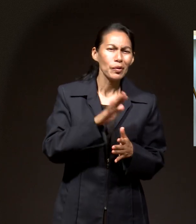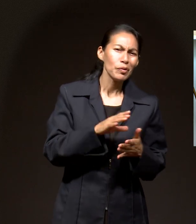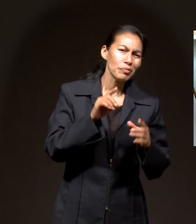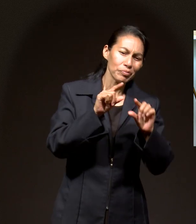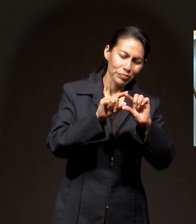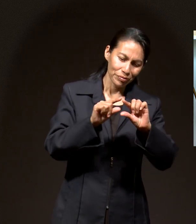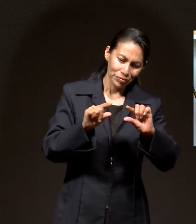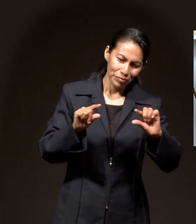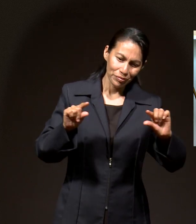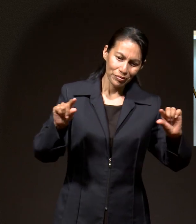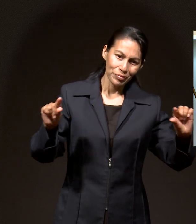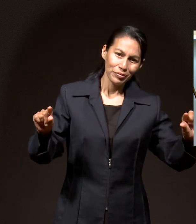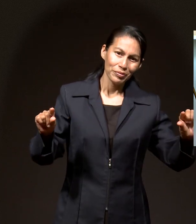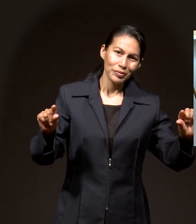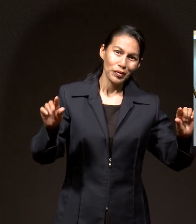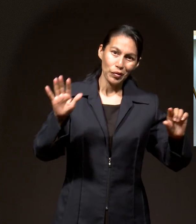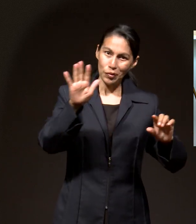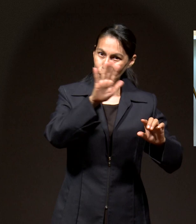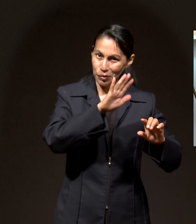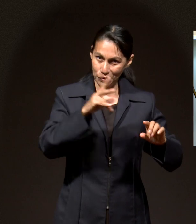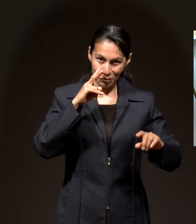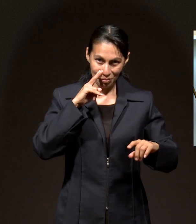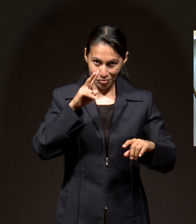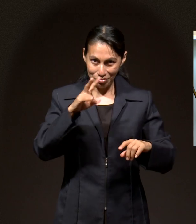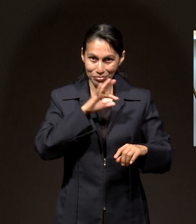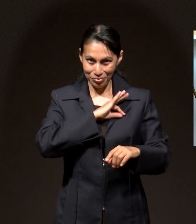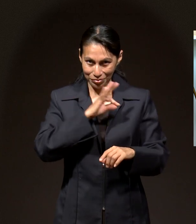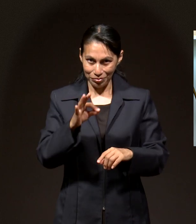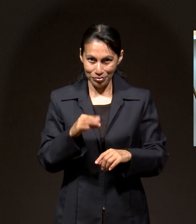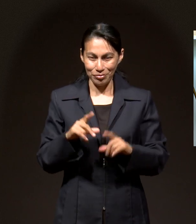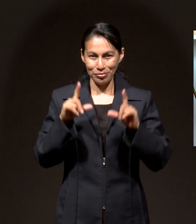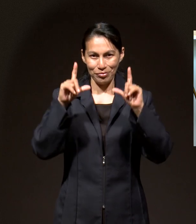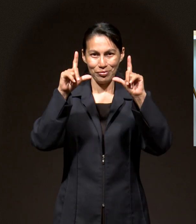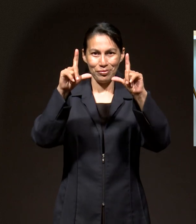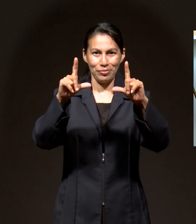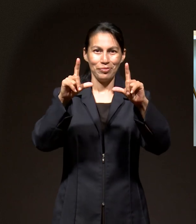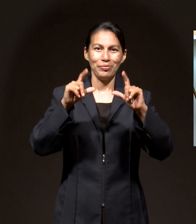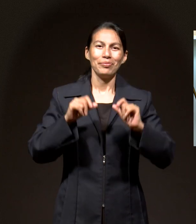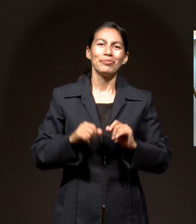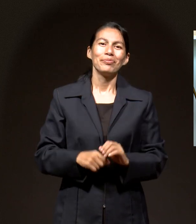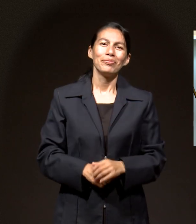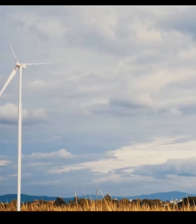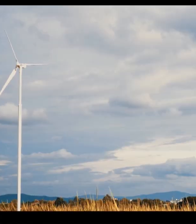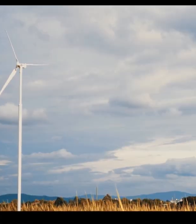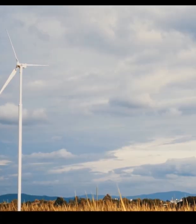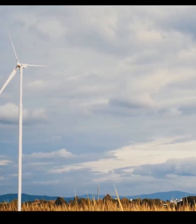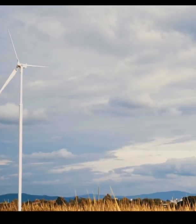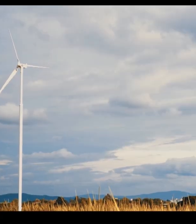y que estará pasando en pantalla para que todos lo podamos ver. Escuchemos.